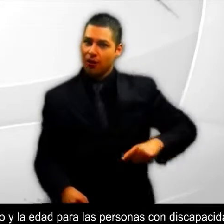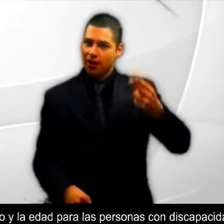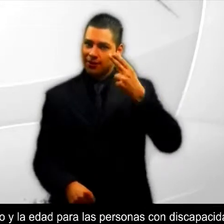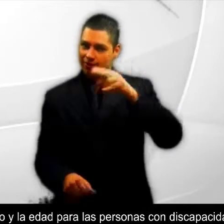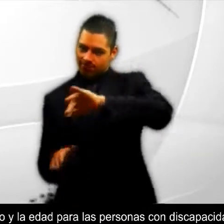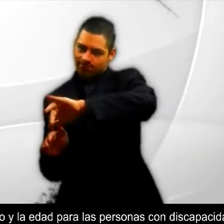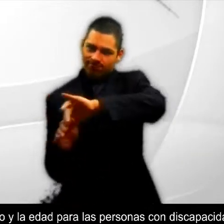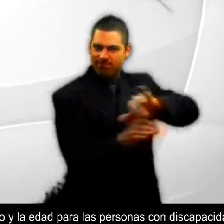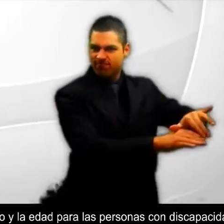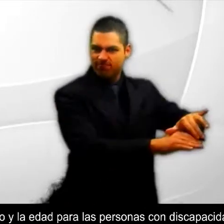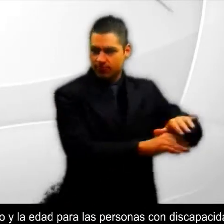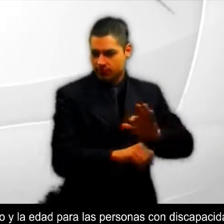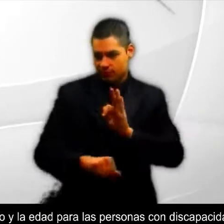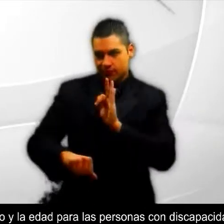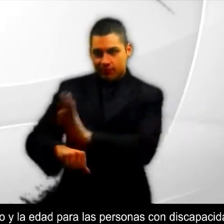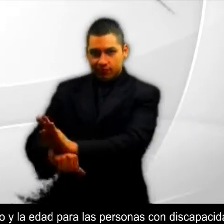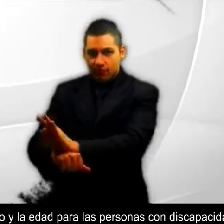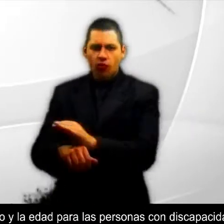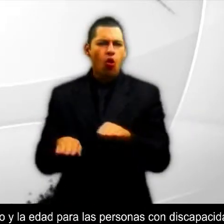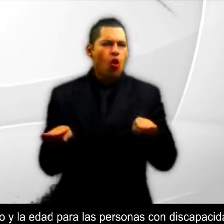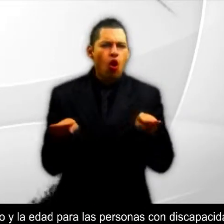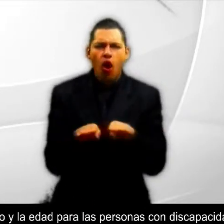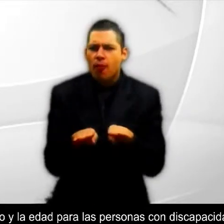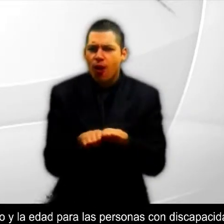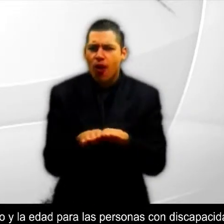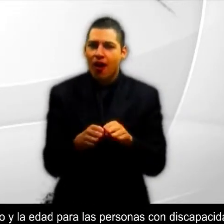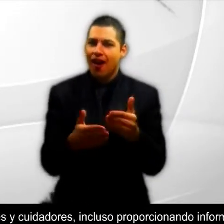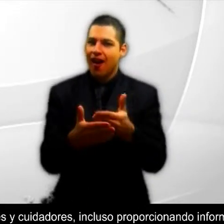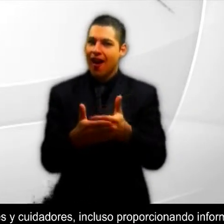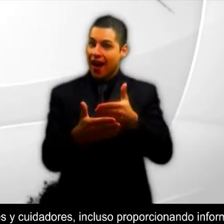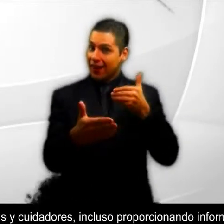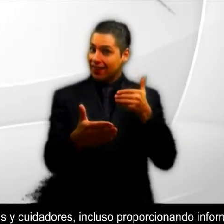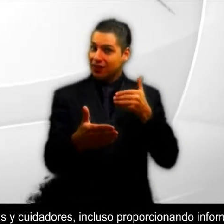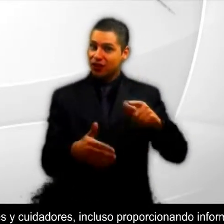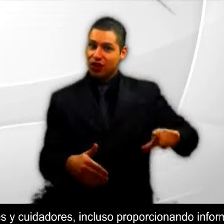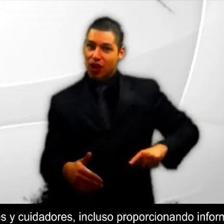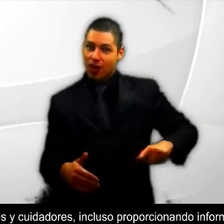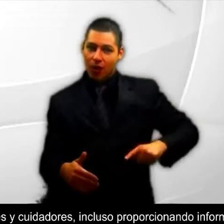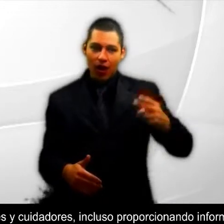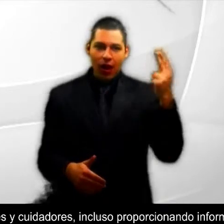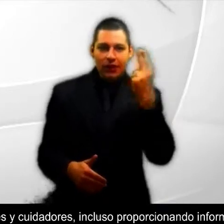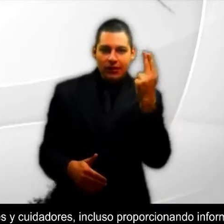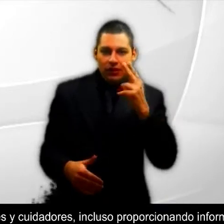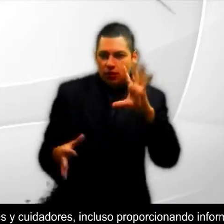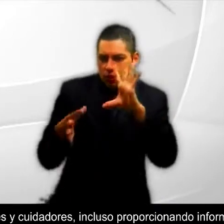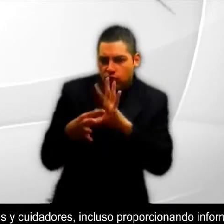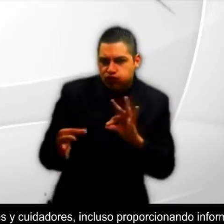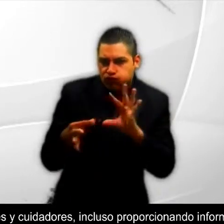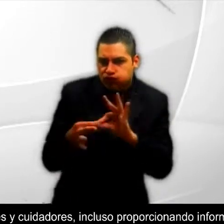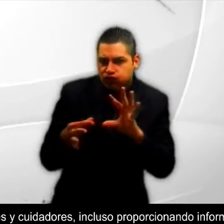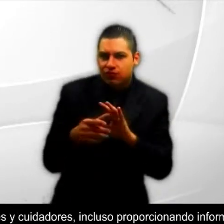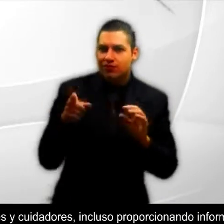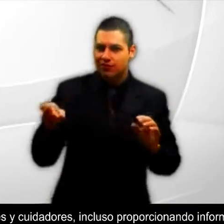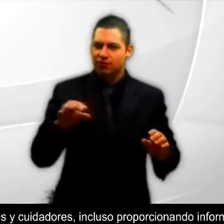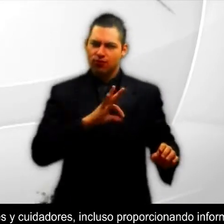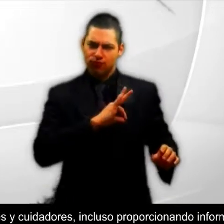género y la edad para las personas con discapacidad y sus familiares y cuidadores, incluso proporcionando información y educación